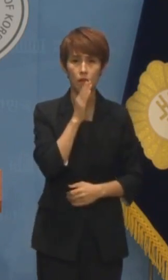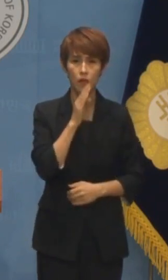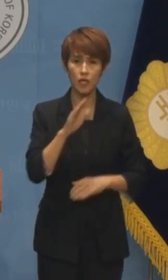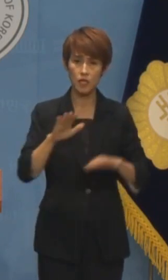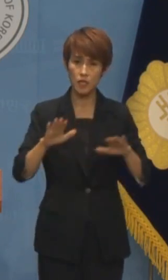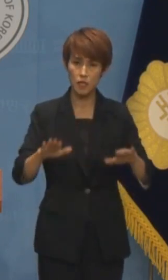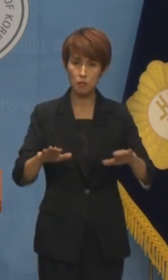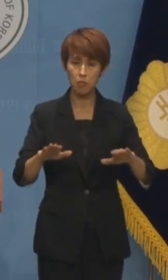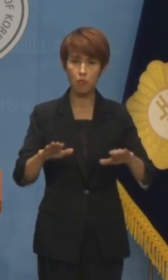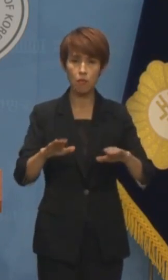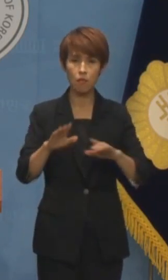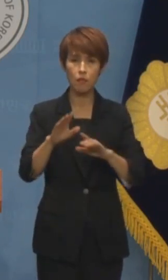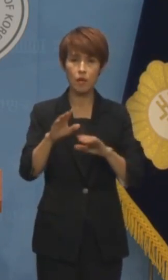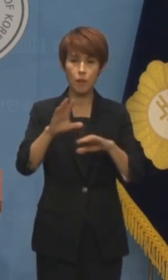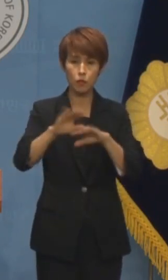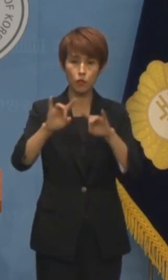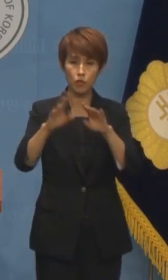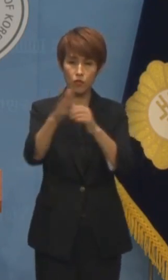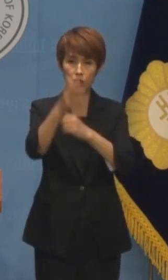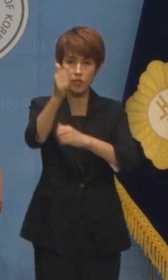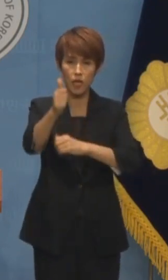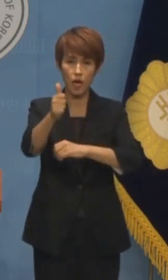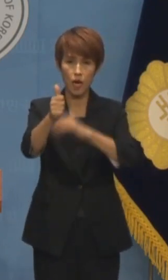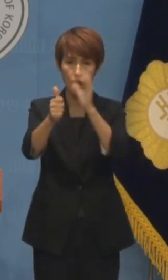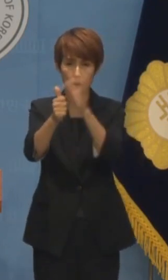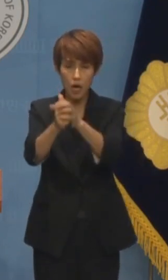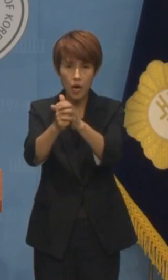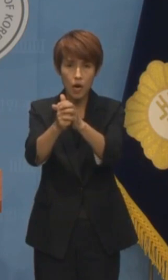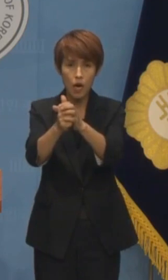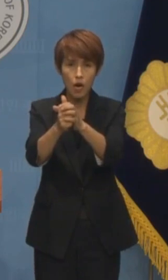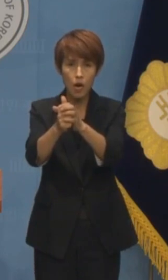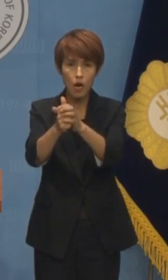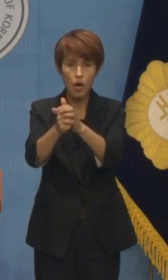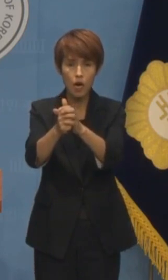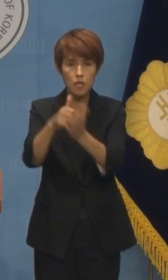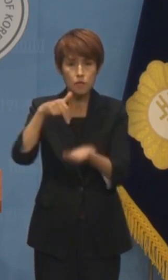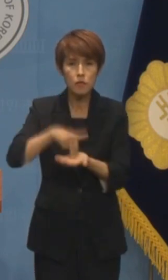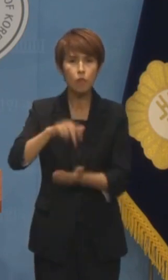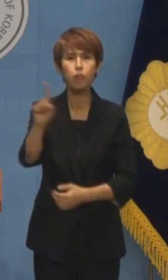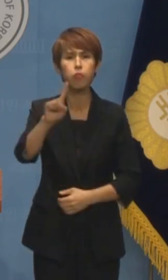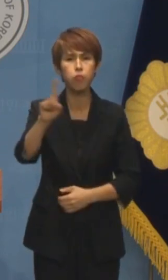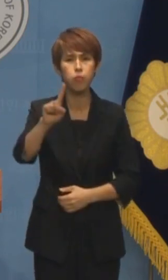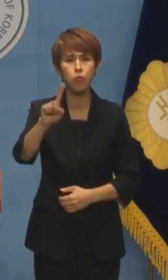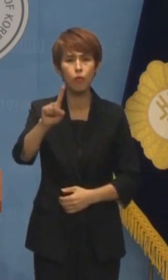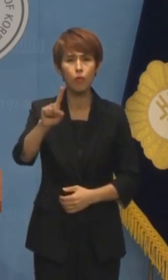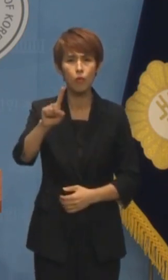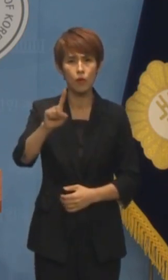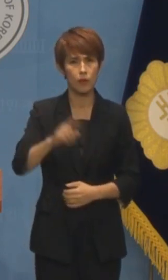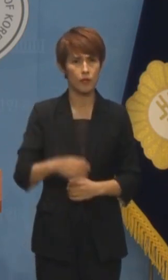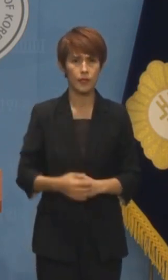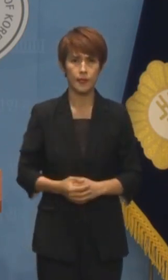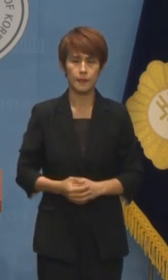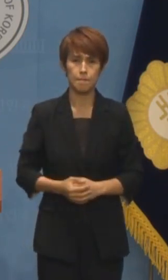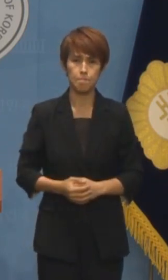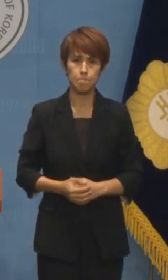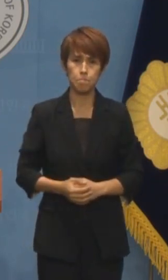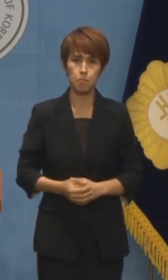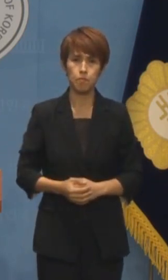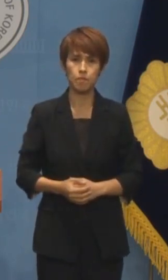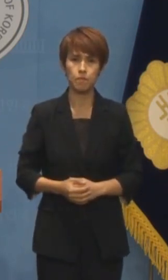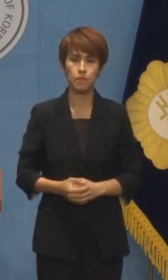막 임명된 위원장이 대체 어떤 부득이한 사유가 있을 수 있단 말입니까? 다시